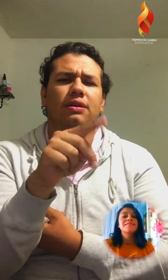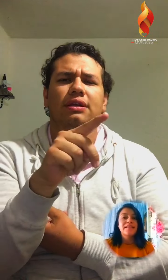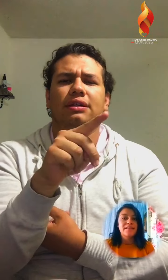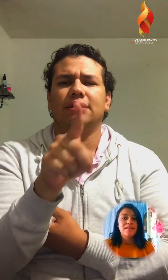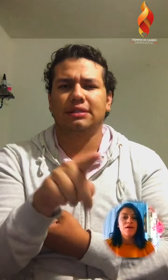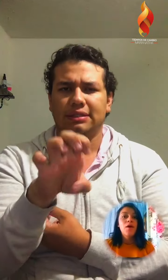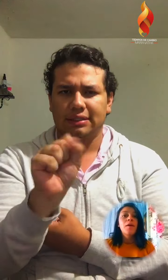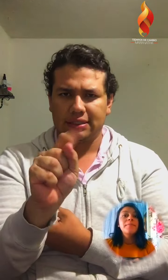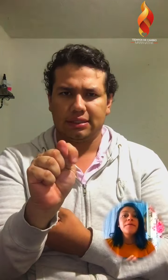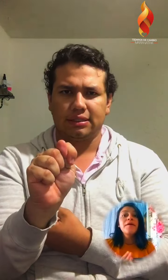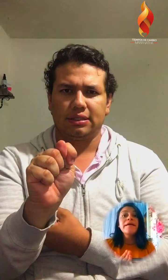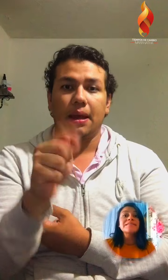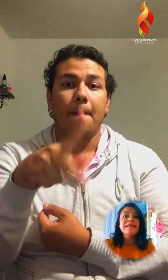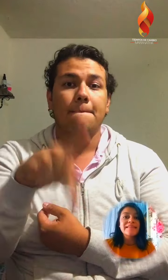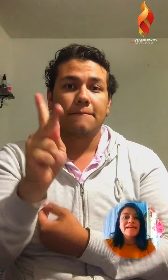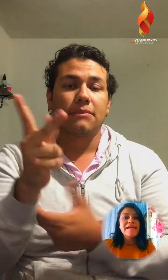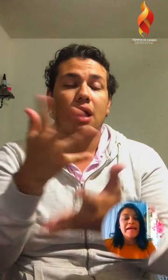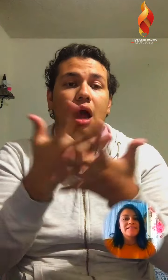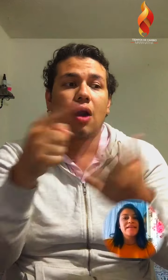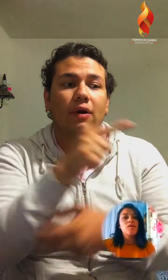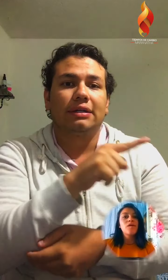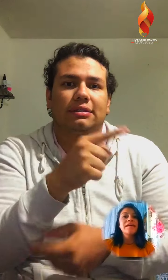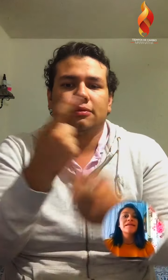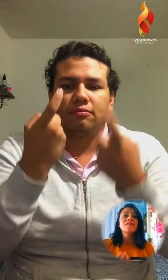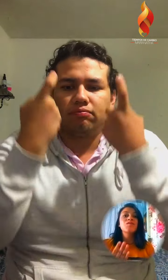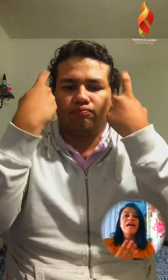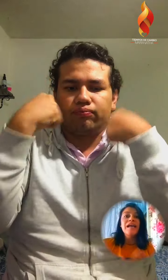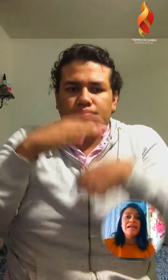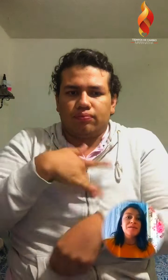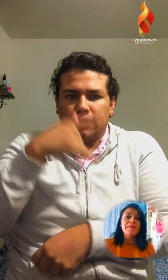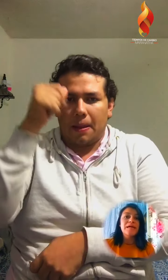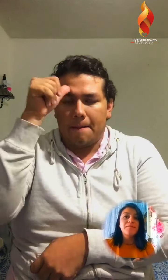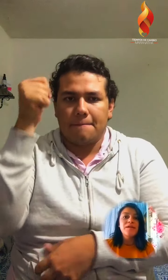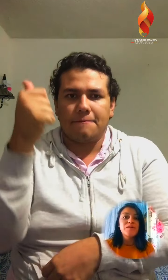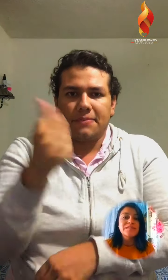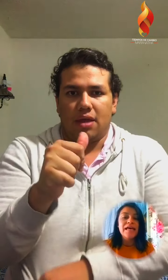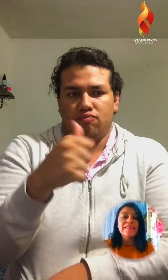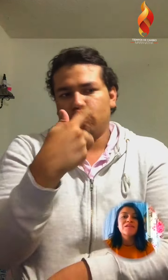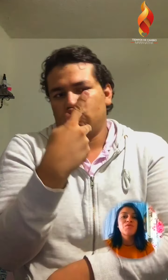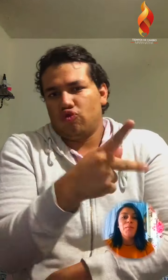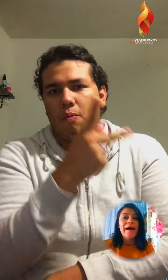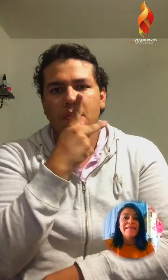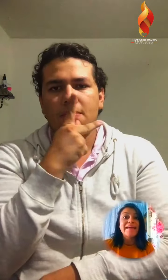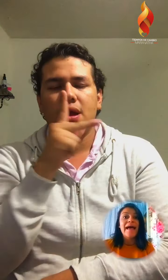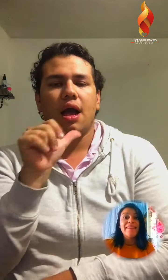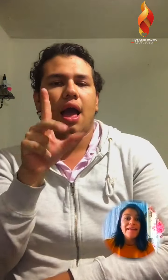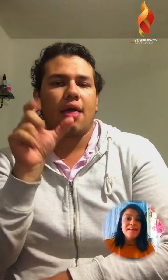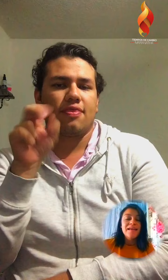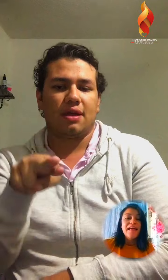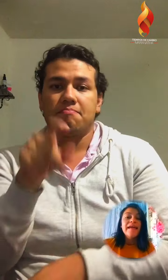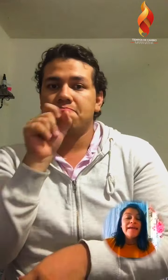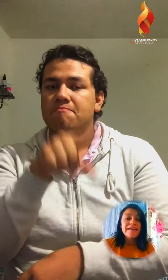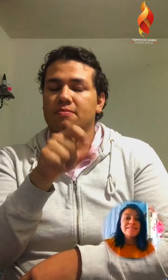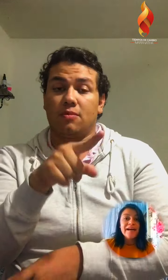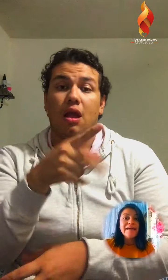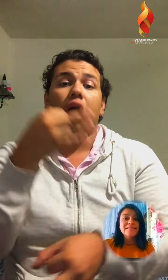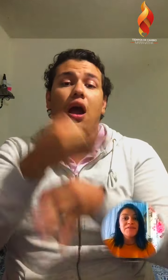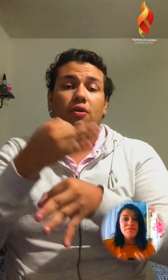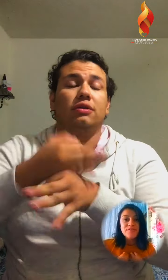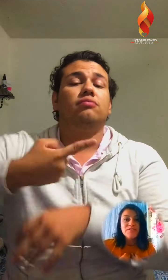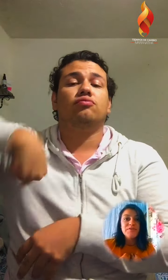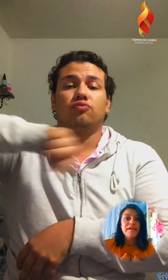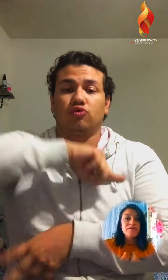llama Seth. Pero ahora Seth nace con la naturaleza pecaminosa de su padre Adán. Esa